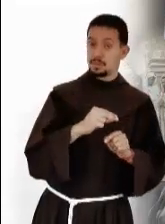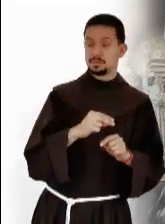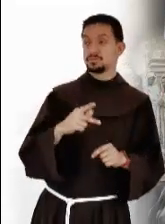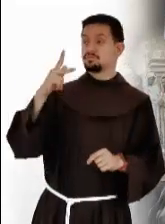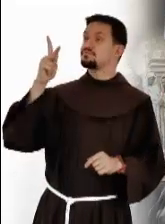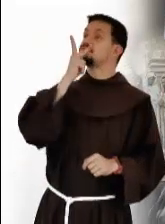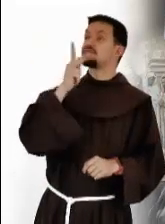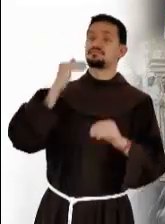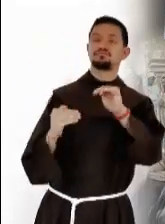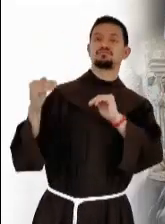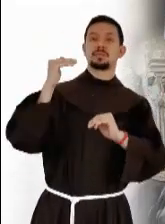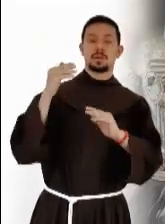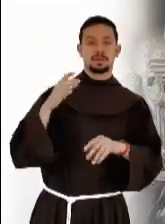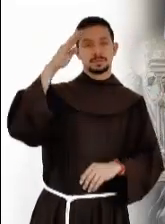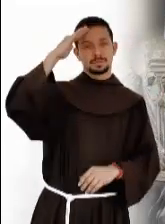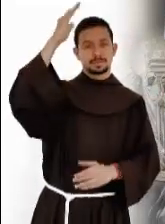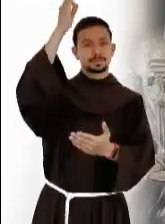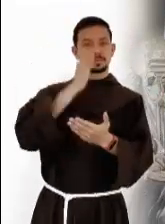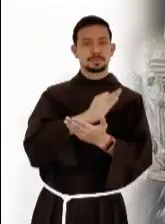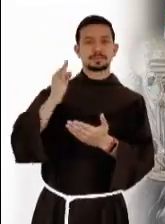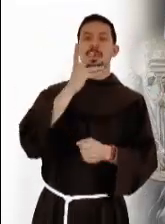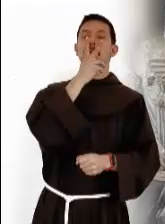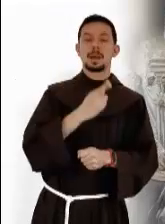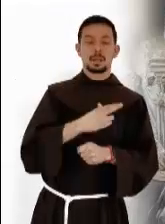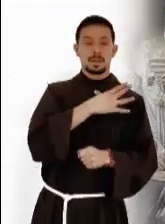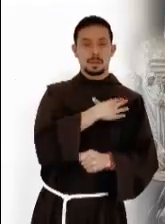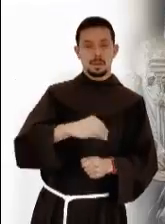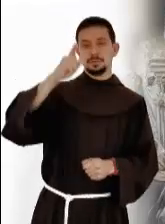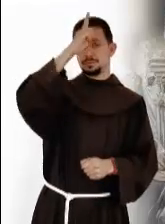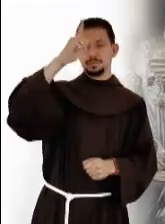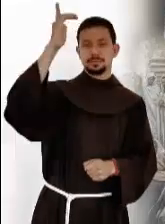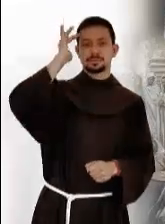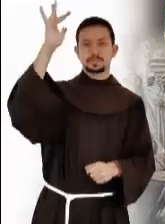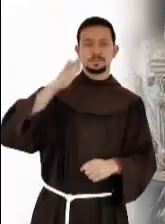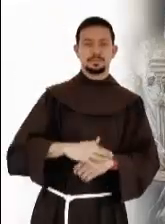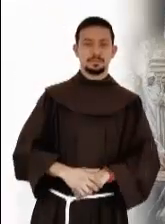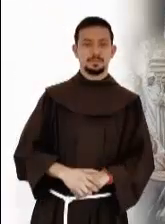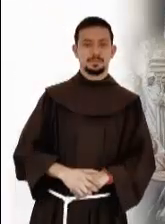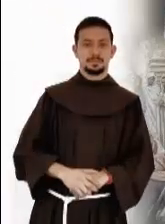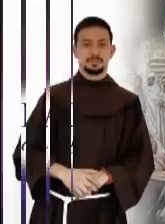El Señor te bendiga en nombre del Padre, y del Hijo, y del Espíritu Santo.